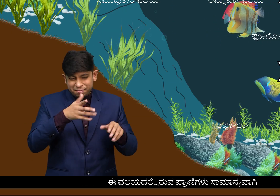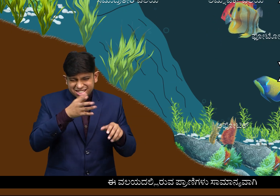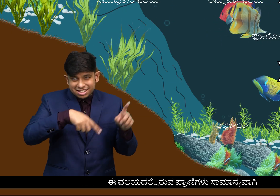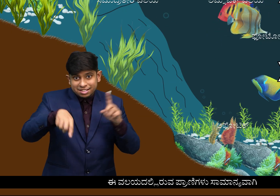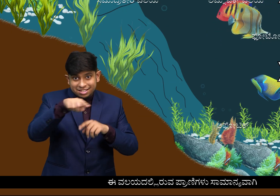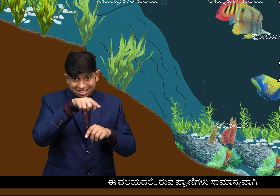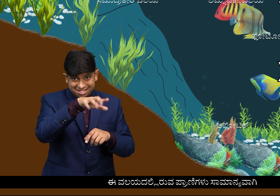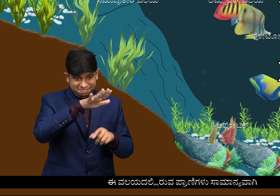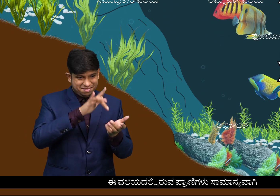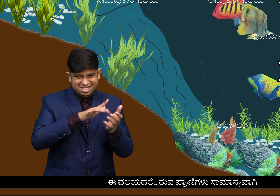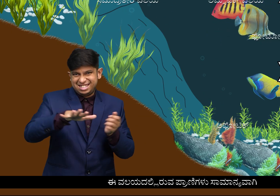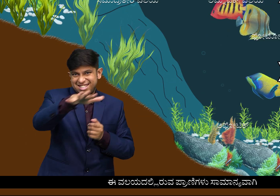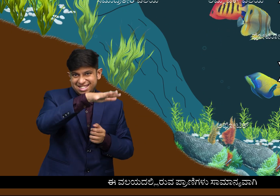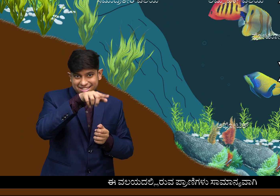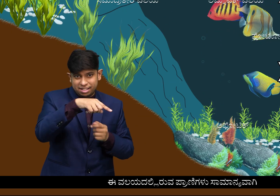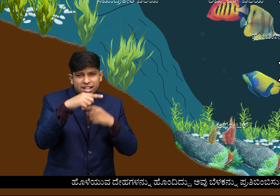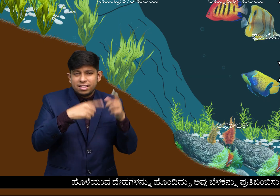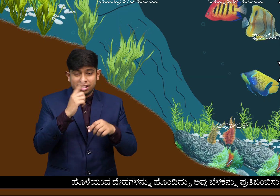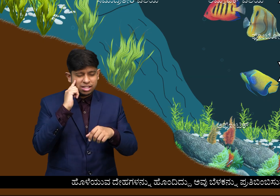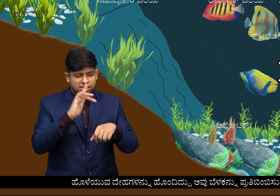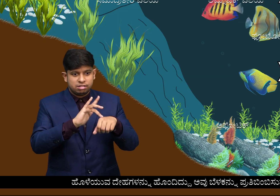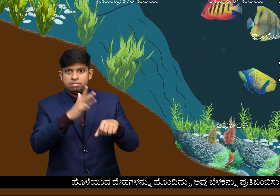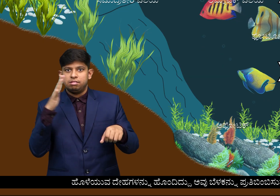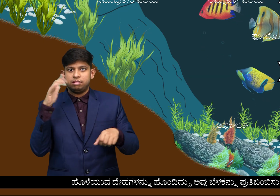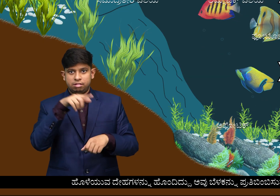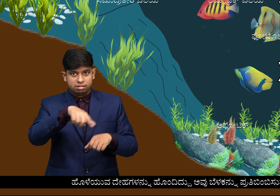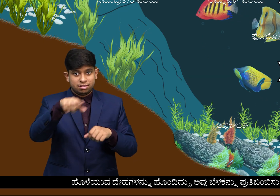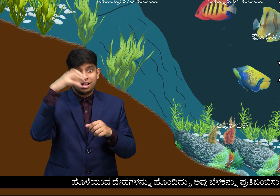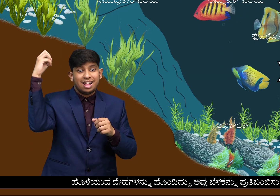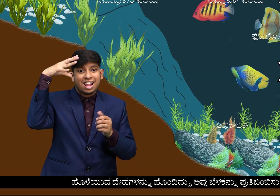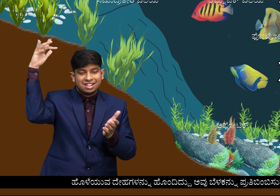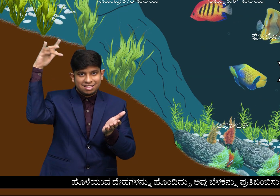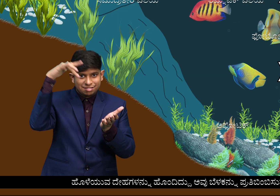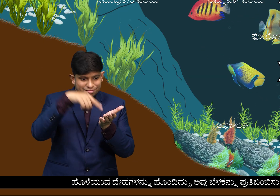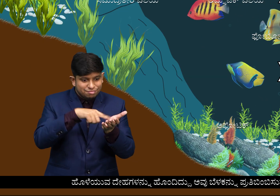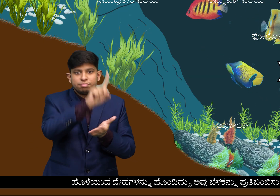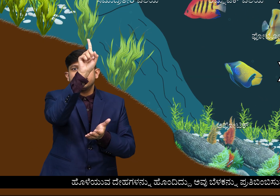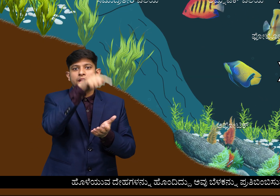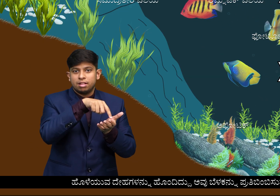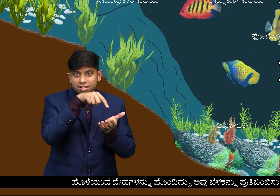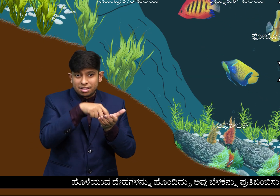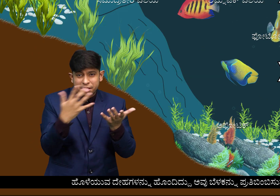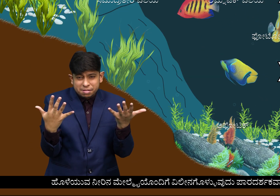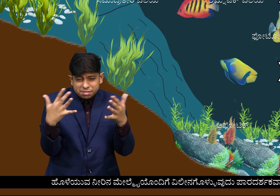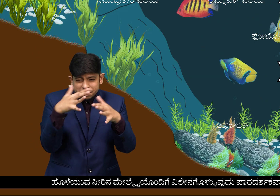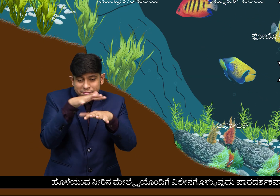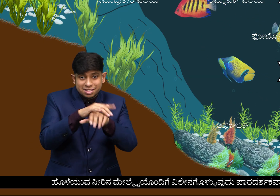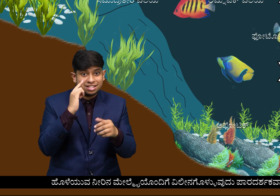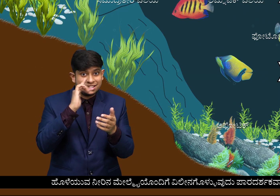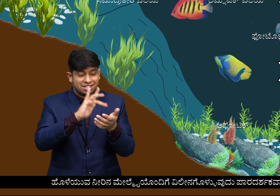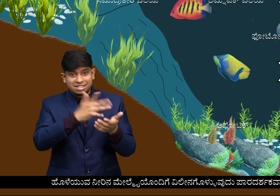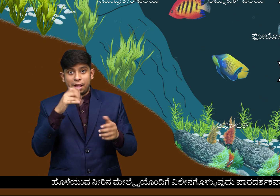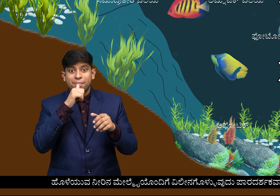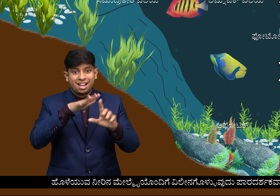ಈ ವಲಯದಲ್ಲಿರುವ ಪ್ರಾಣಿಗಳು ಸಾಮಾನ್ಯವಾಗಿ ಹೊಳೆಯುವ ದೇಹಗಳನ್ನು ಹೊಂದಿರುತ್ತವೆ. ಅವು ಬೆಳಕನ್ನ ಪ್ರತಿಬಿಂಬಿಸುತ್ತವೆ. ಹೊಳೆಯುವ